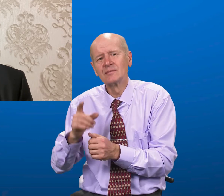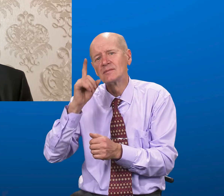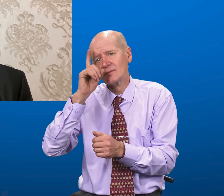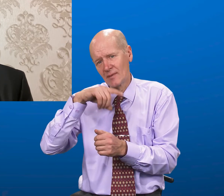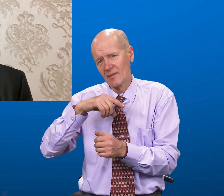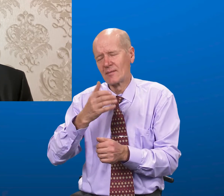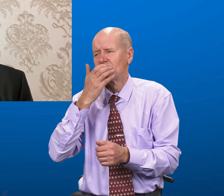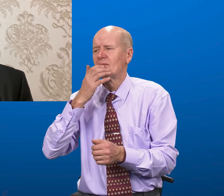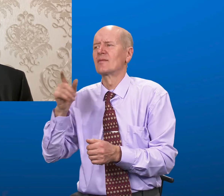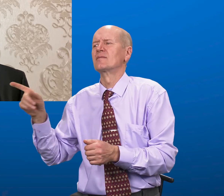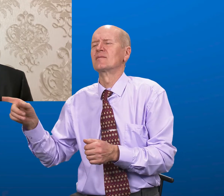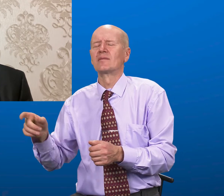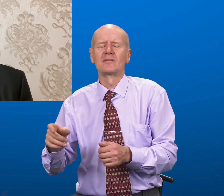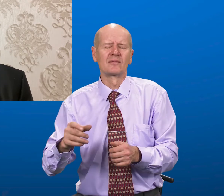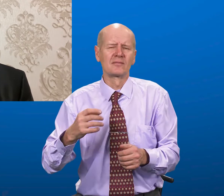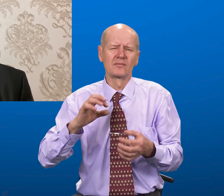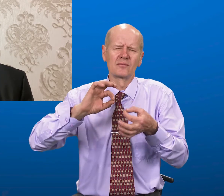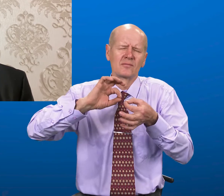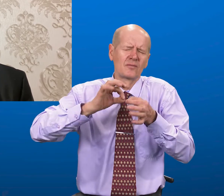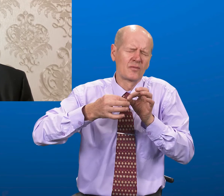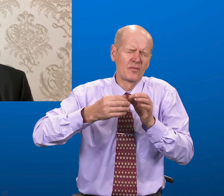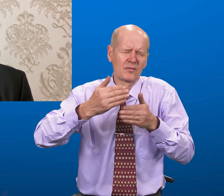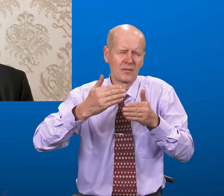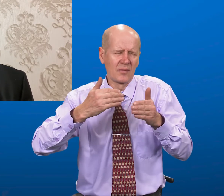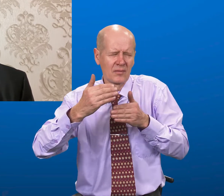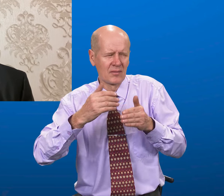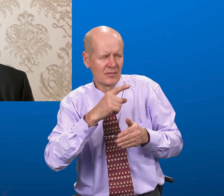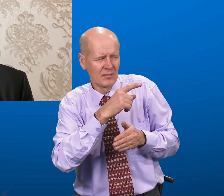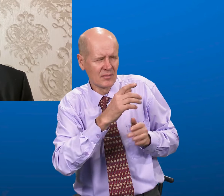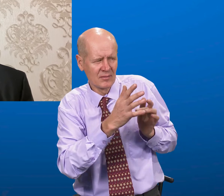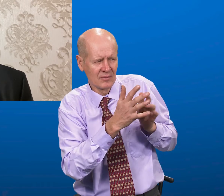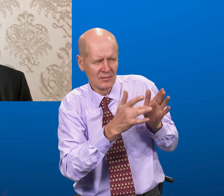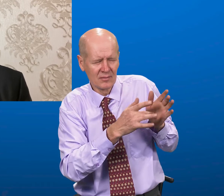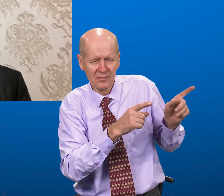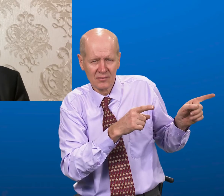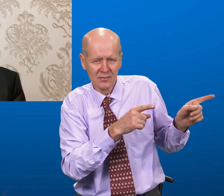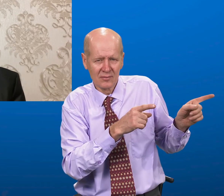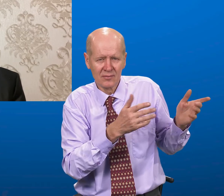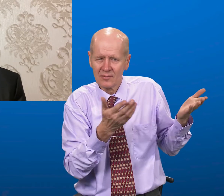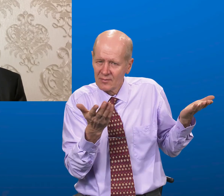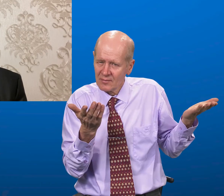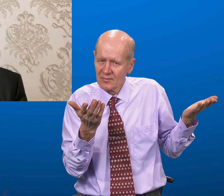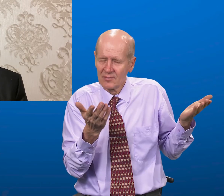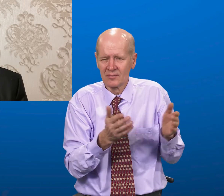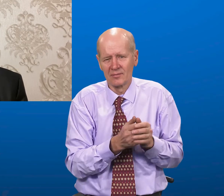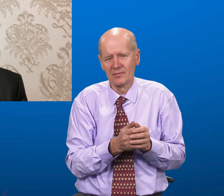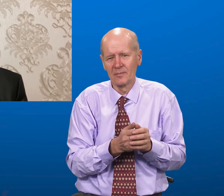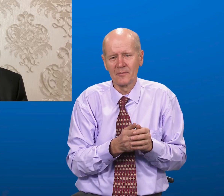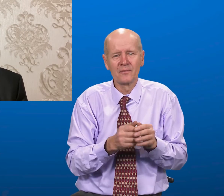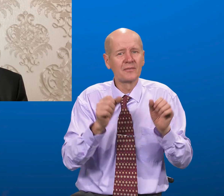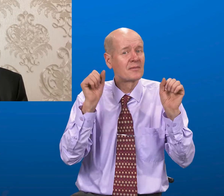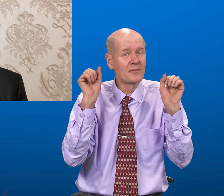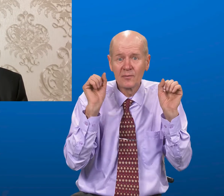о непростых отношениях, сложившихся между фарисеями и Иисусом. А